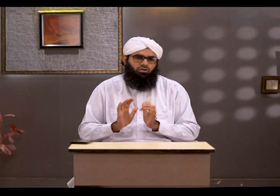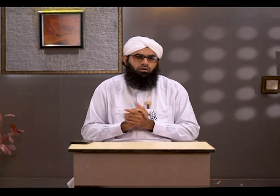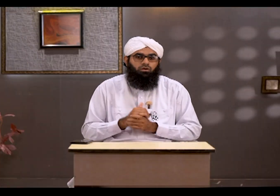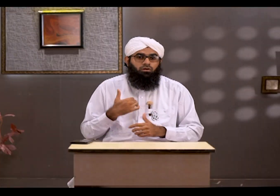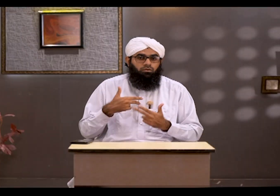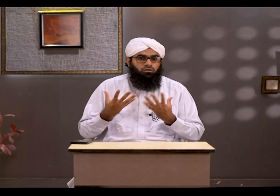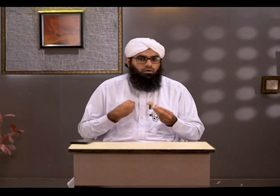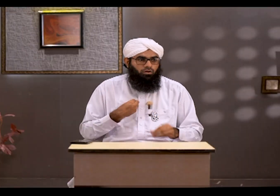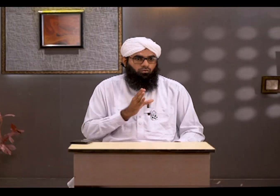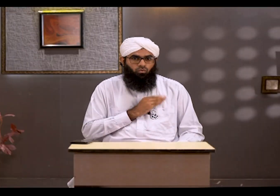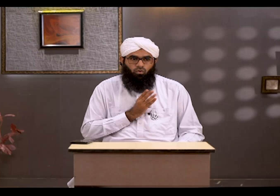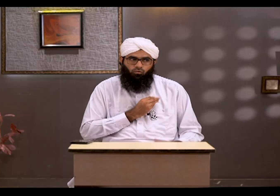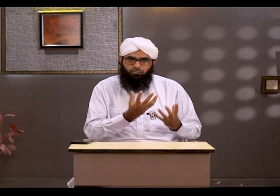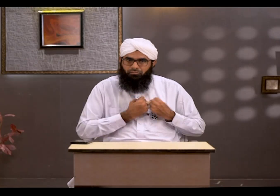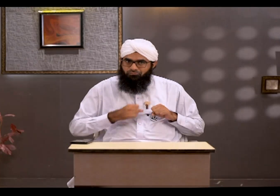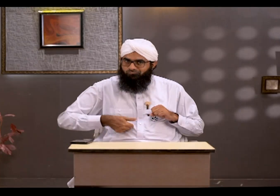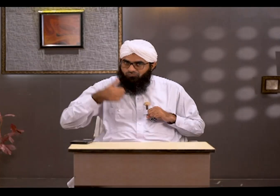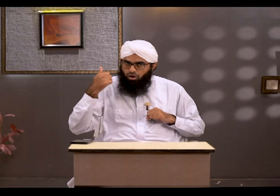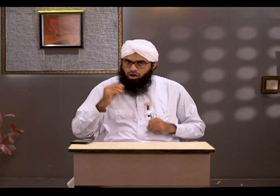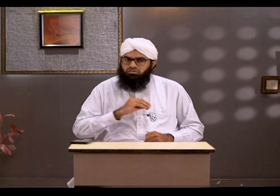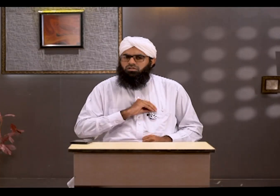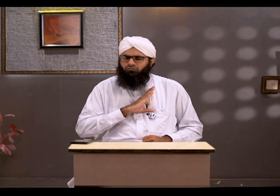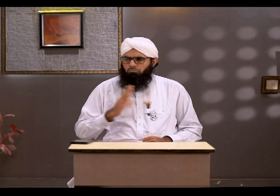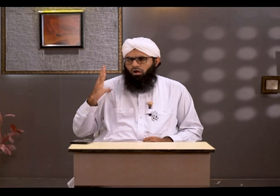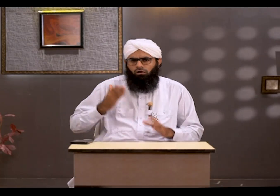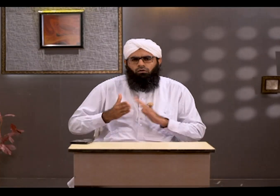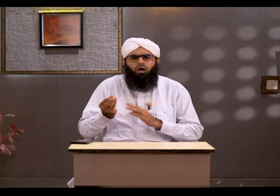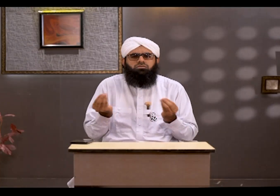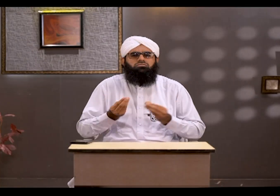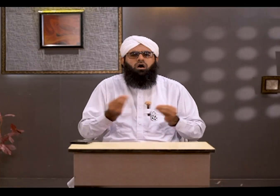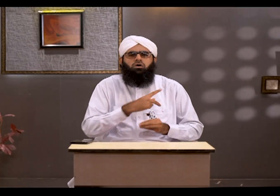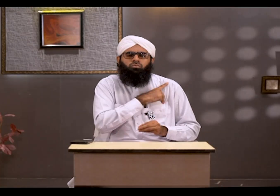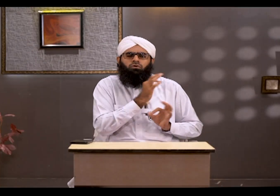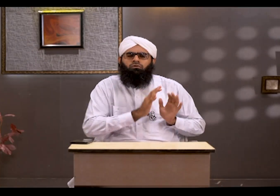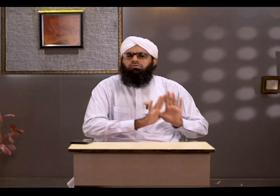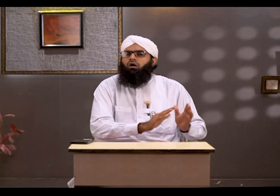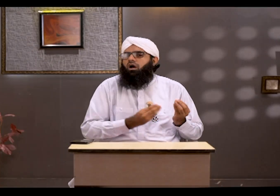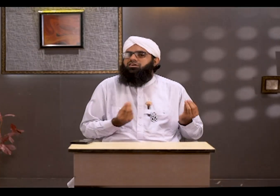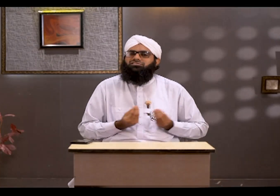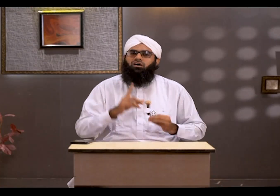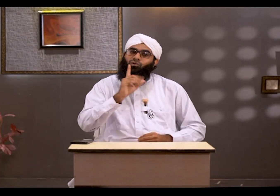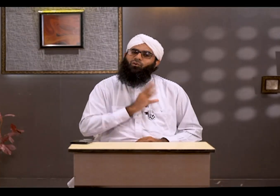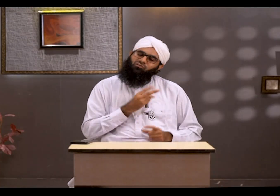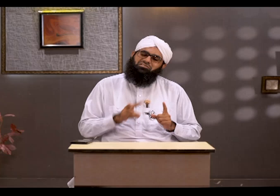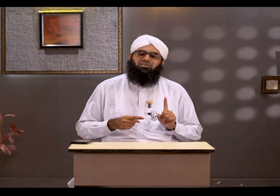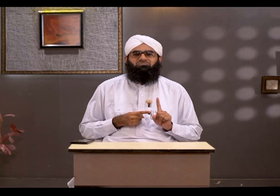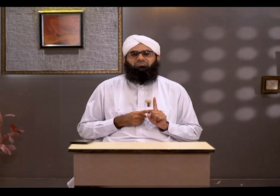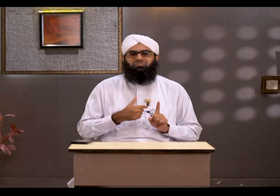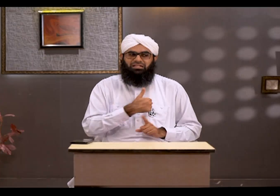دولت نصیب ہو جائے تو نیکیاں کرنا اور گناہوں سے بچنا بہت آسان ہو جاتا ہے۔ بندہ مومن کے دل میں پیدا ہونے والا